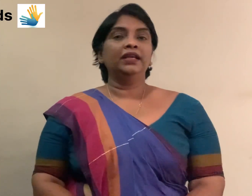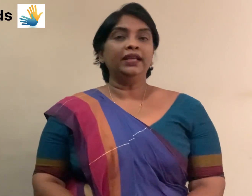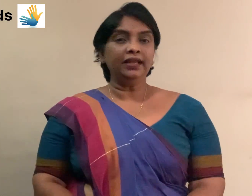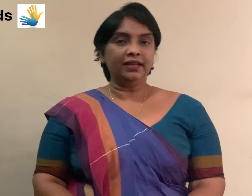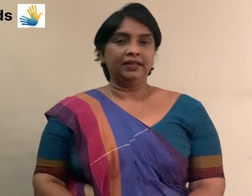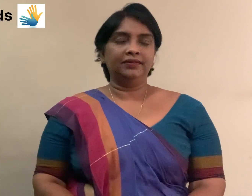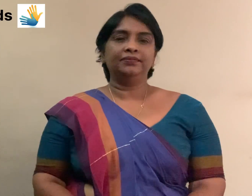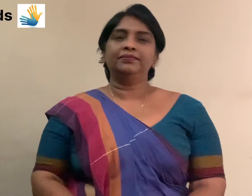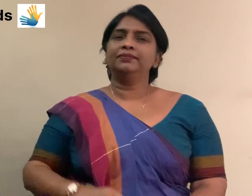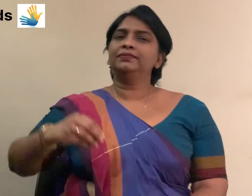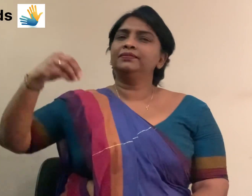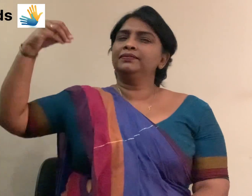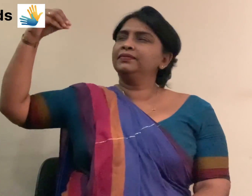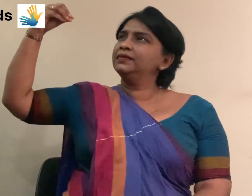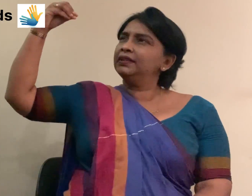ඉර.